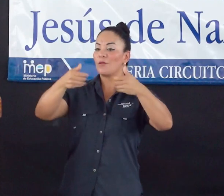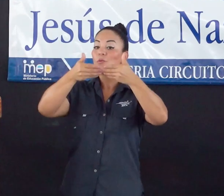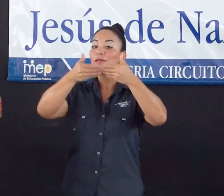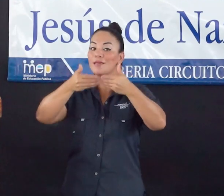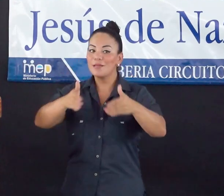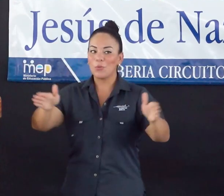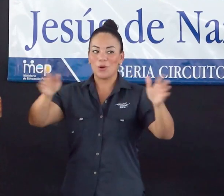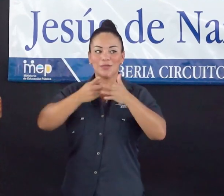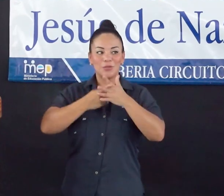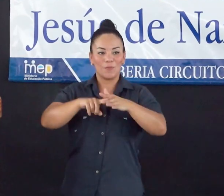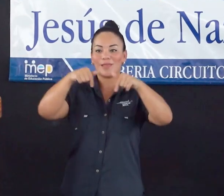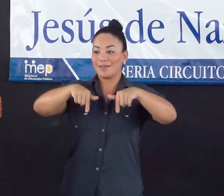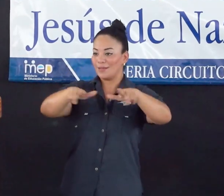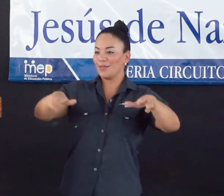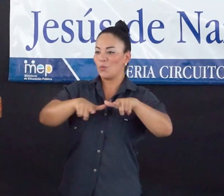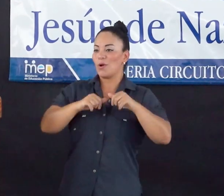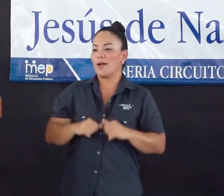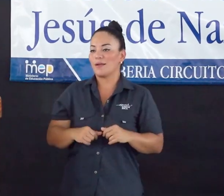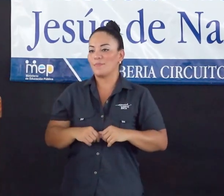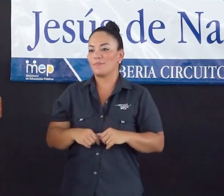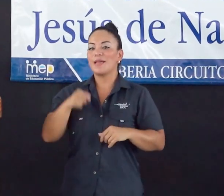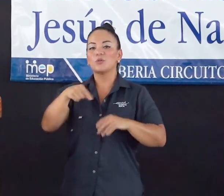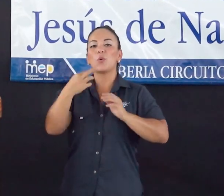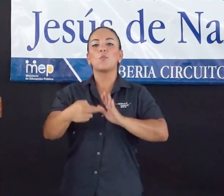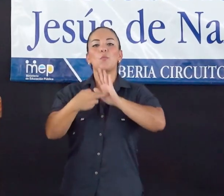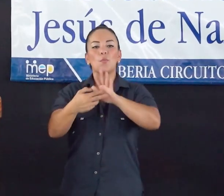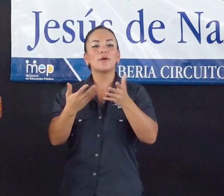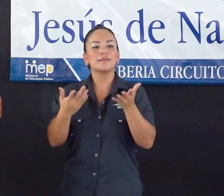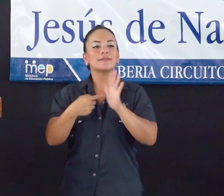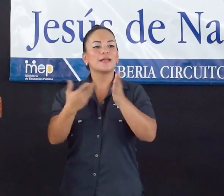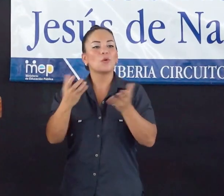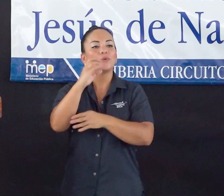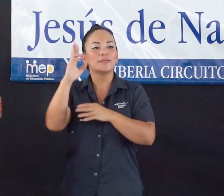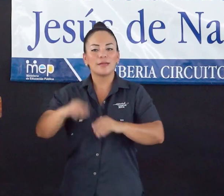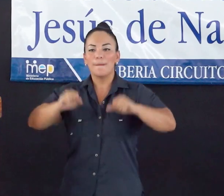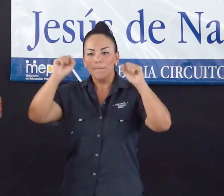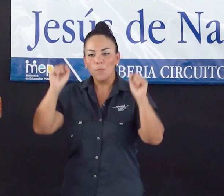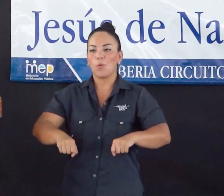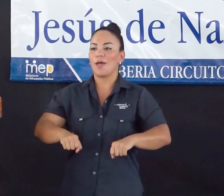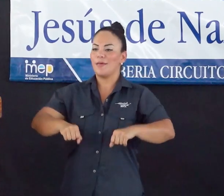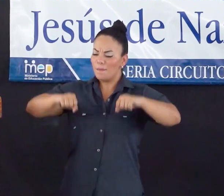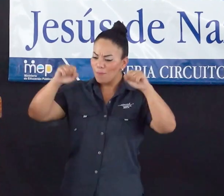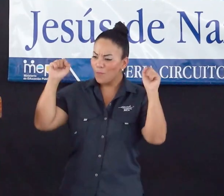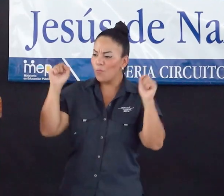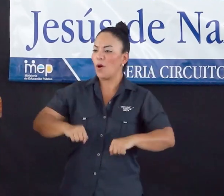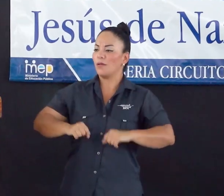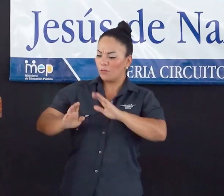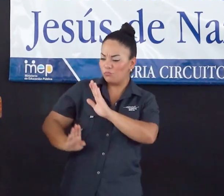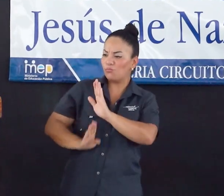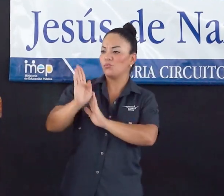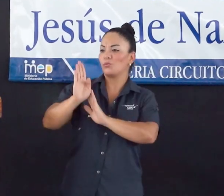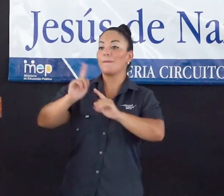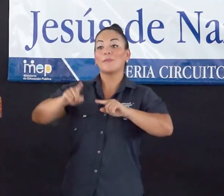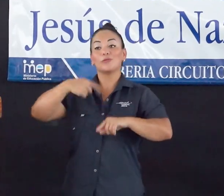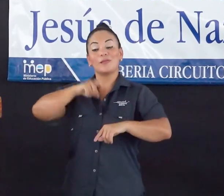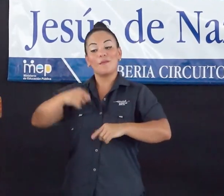inauguración de estas instalaciones es la muestra de que Costa Rica puede volar siempre y cuando le demos